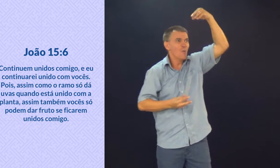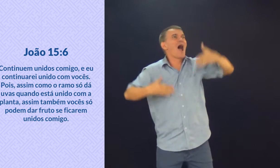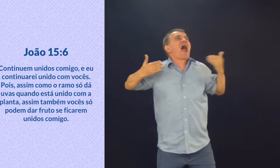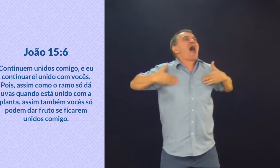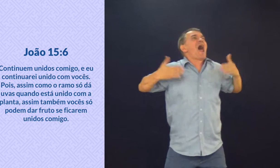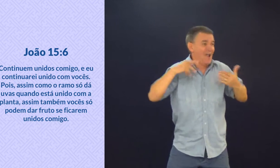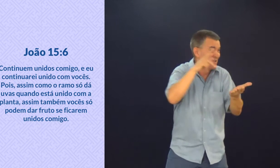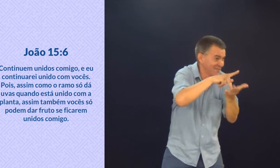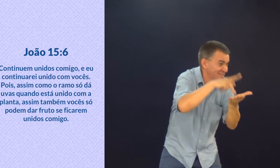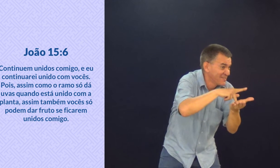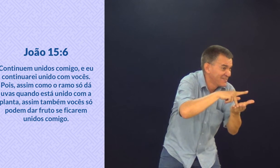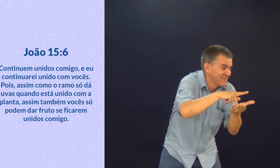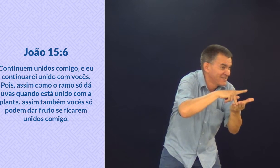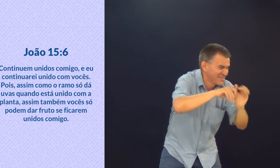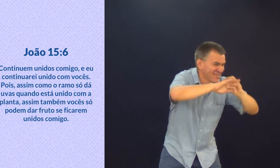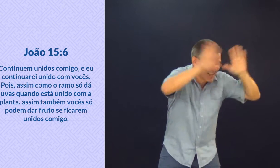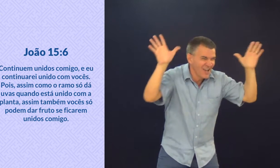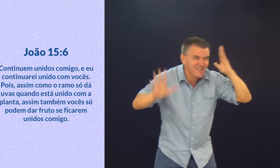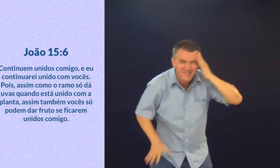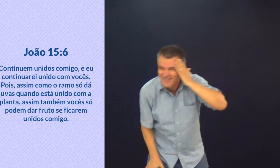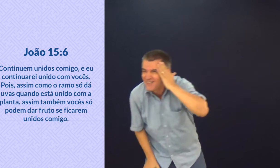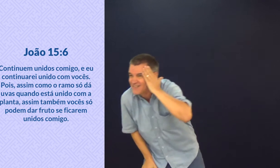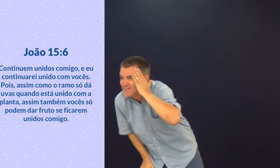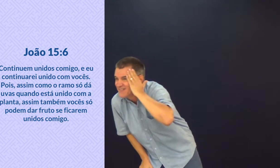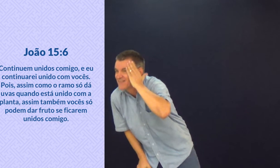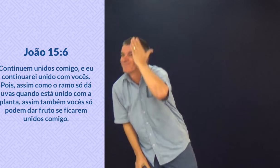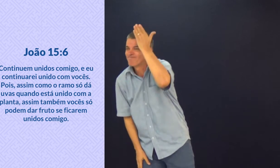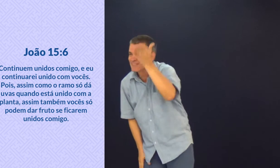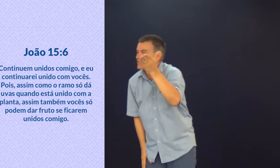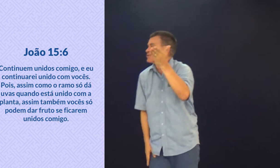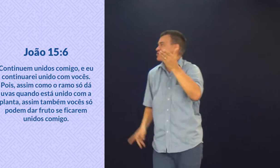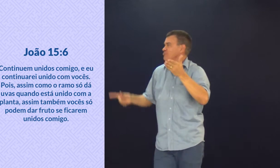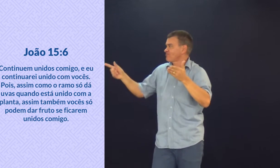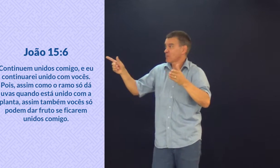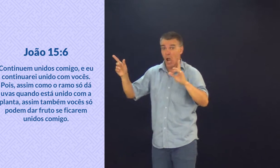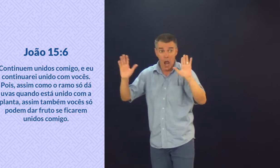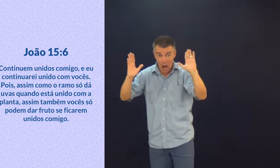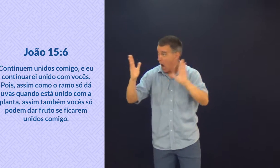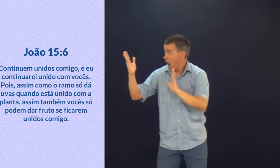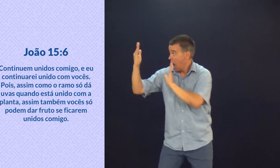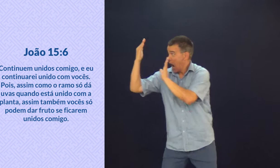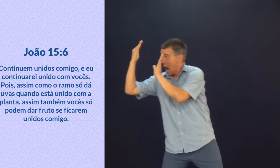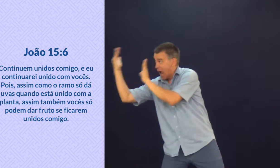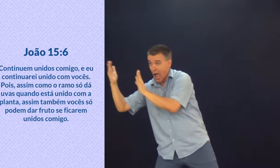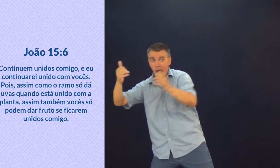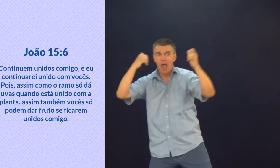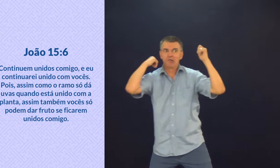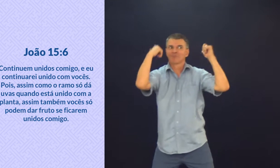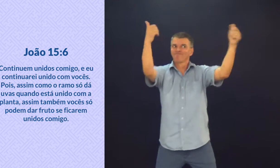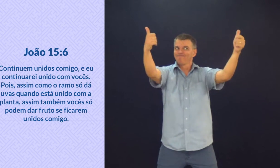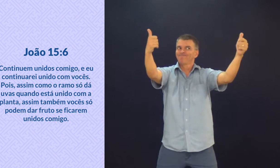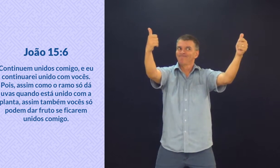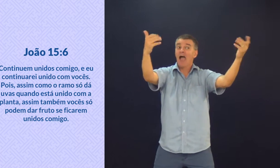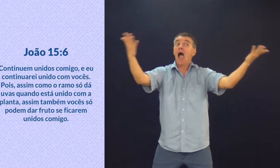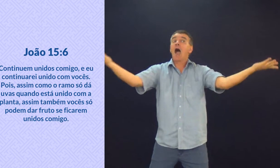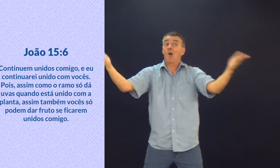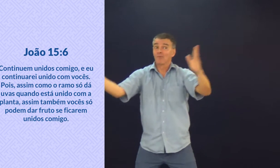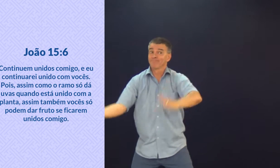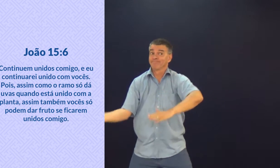seu crescimento certo preguiça não vêem não contribui com o crescimento é alegria assim acho que aprendemos uma